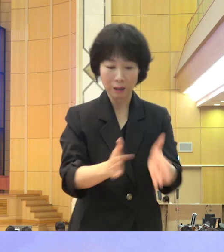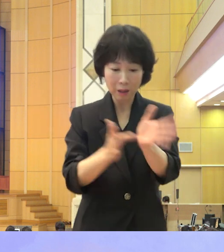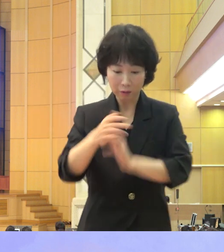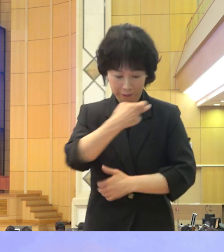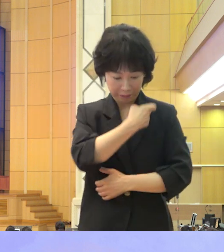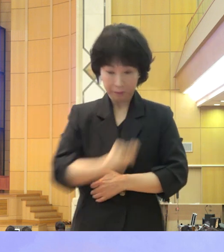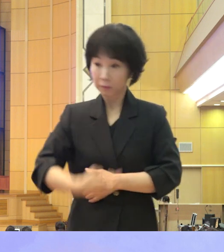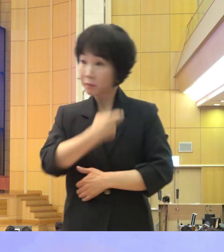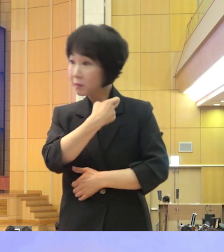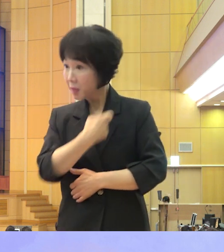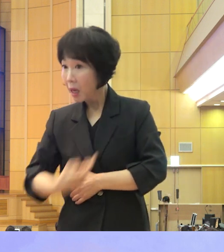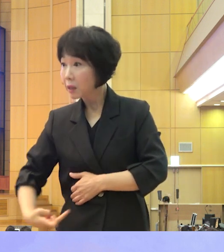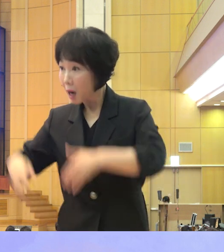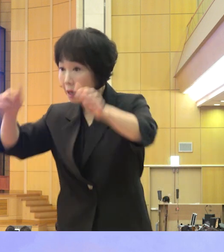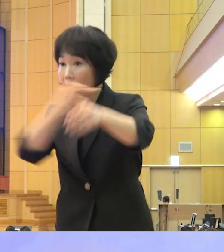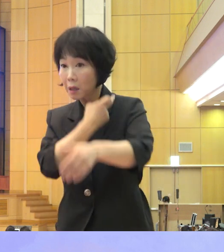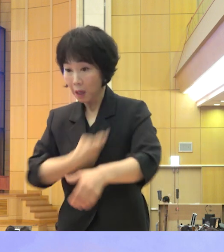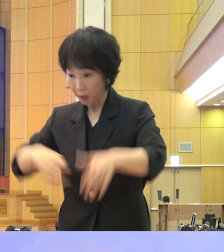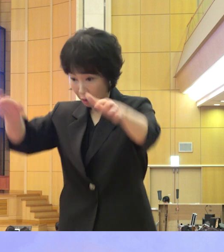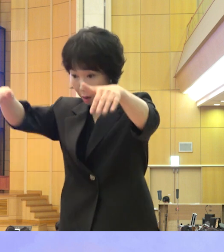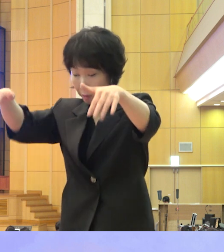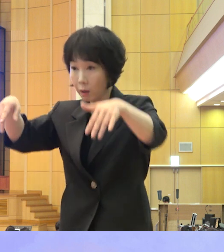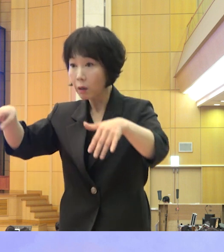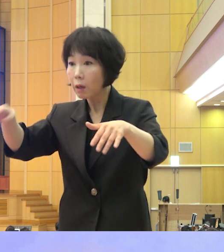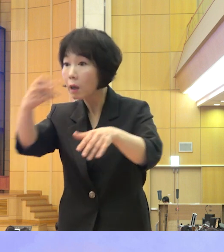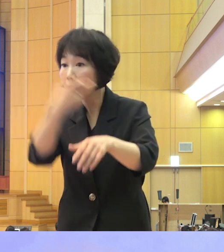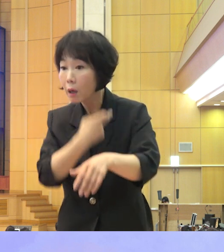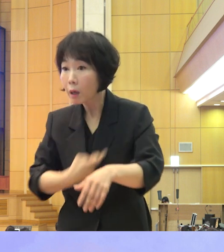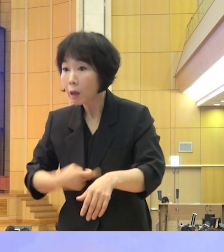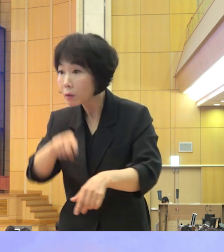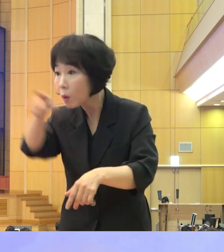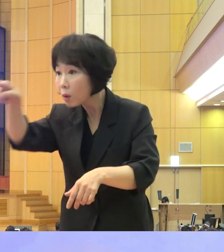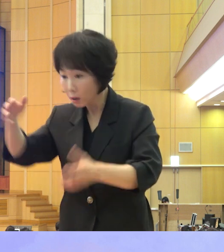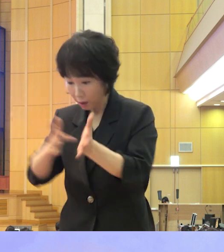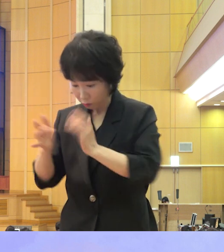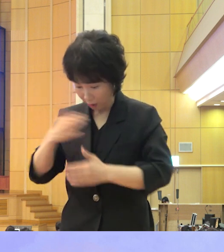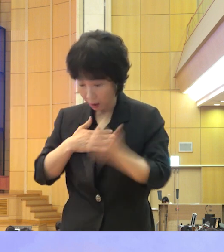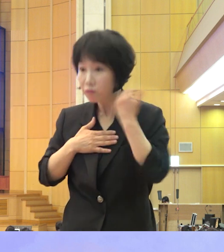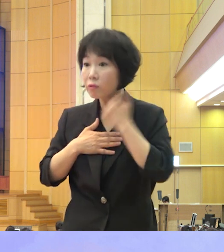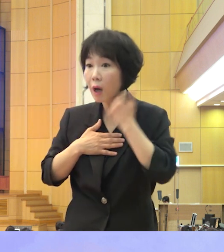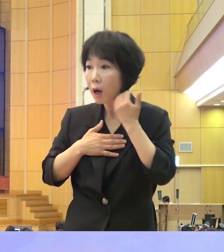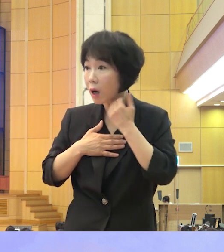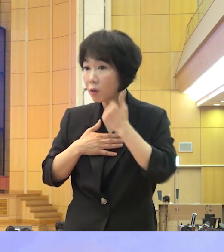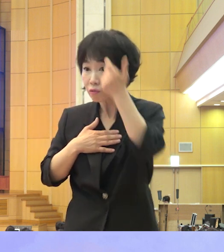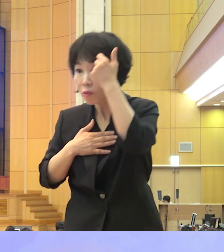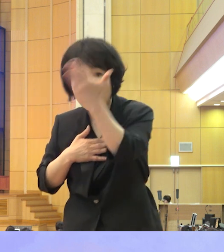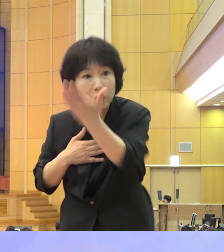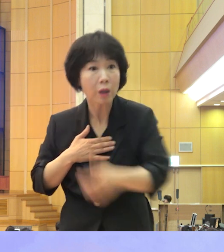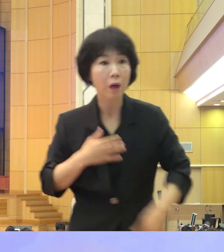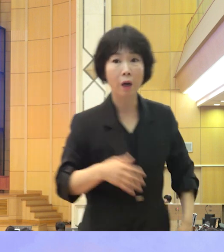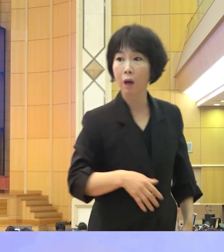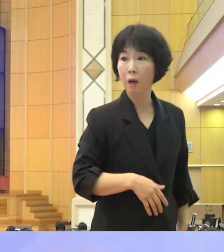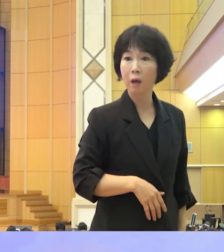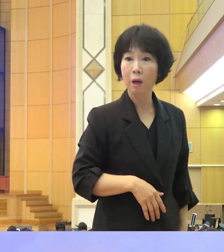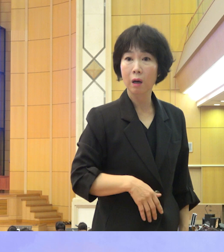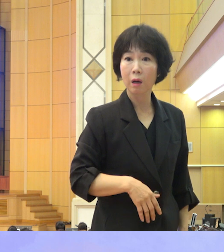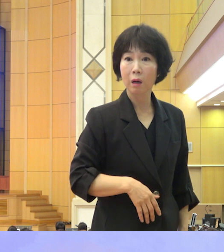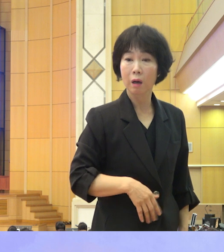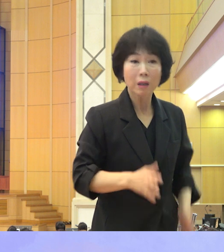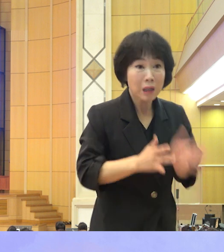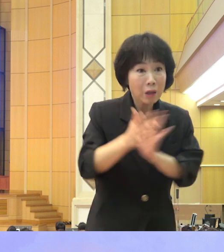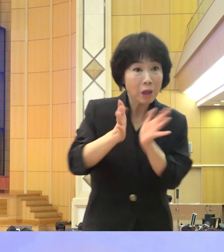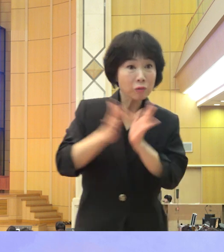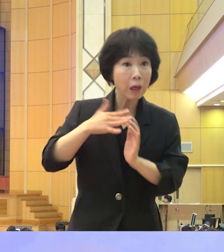나를 누구나 아느냐? 지금 이 말을 할 때는 예수님이 지금 며칠 있으면 십자가를 지실